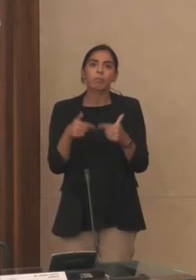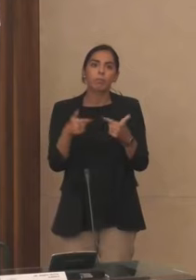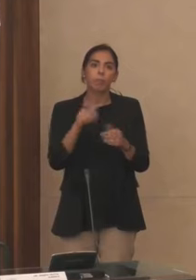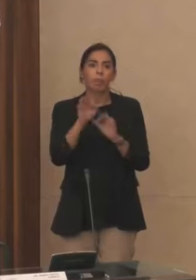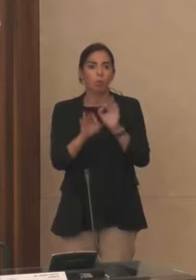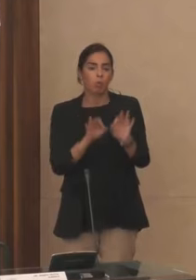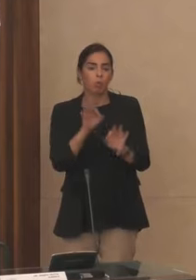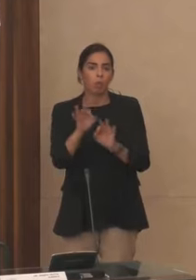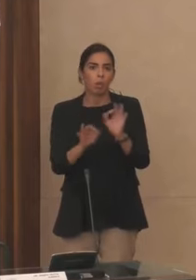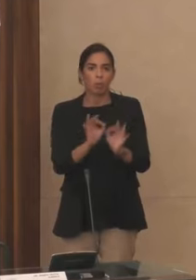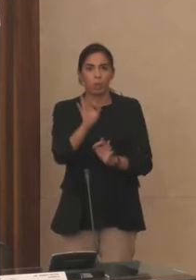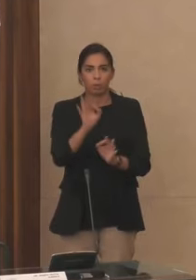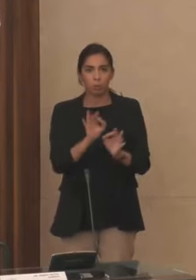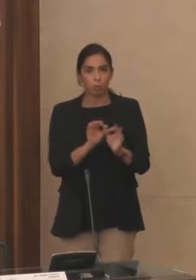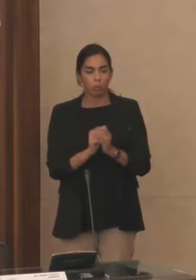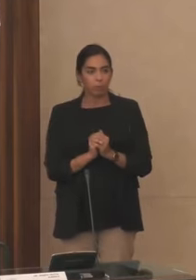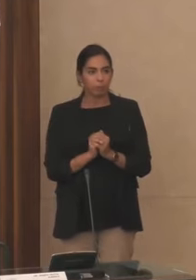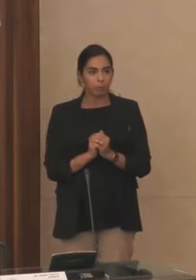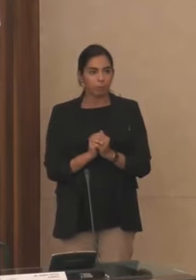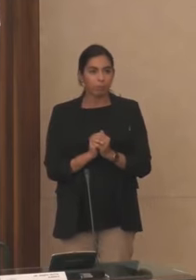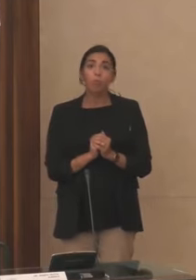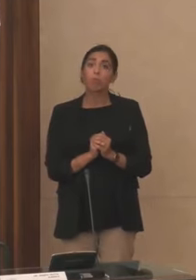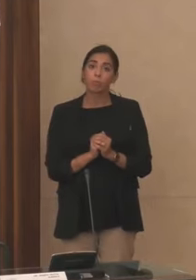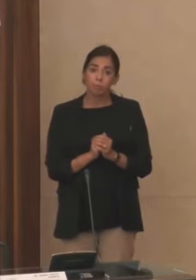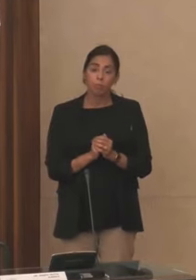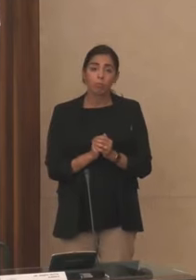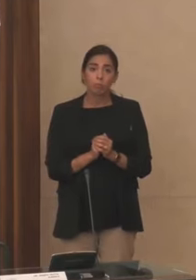cure e in molti casi